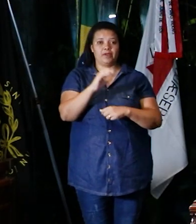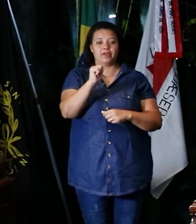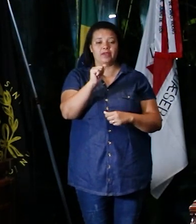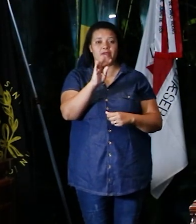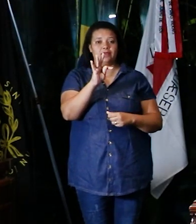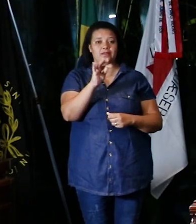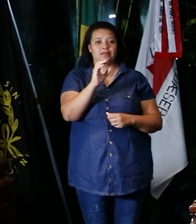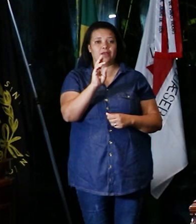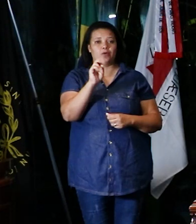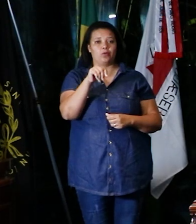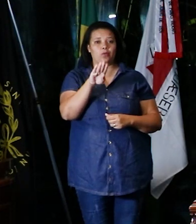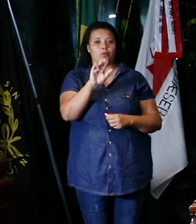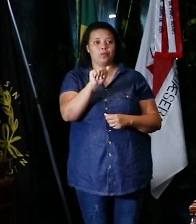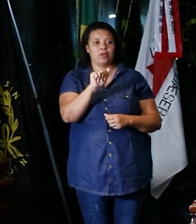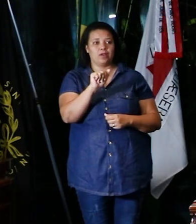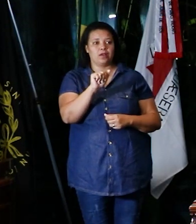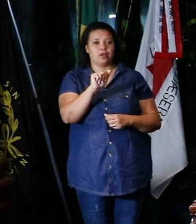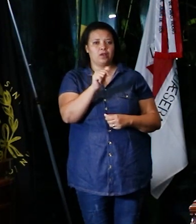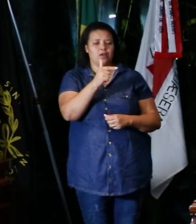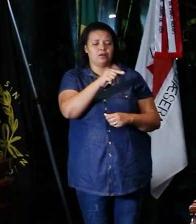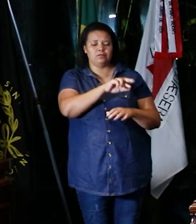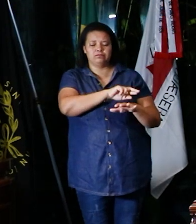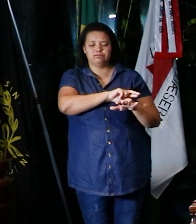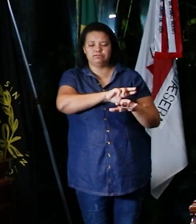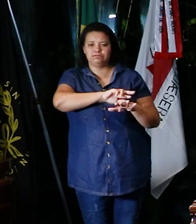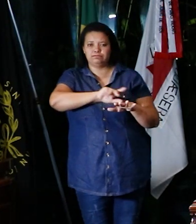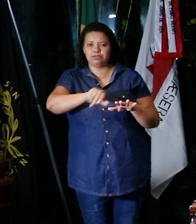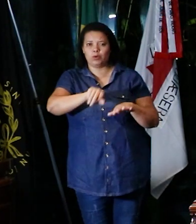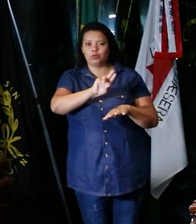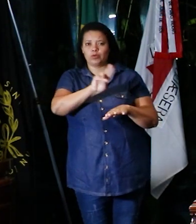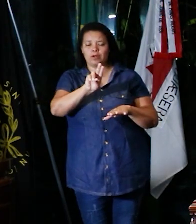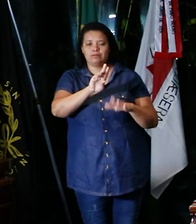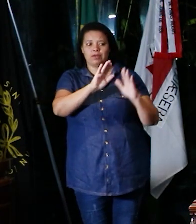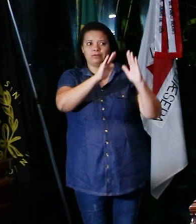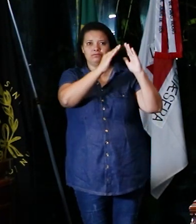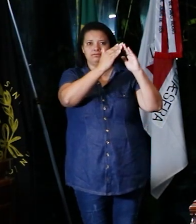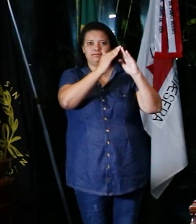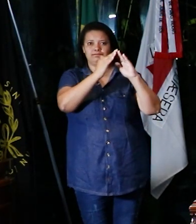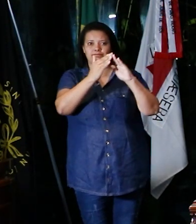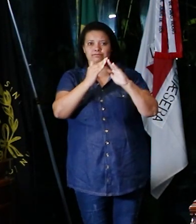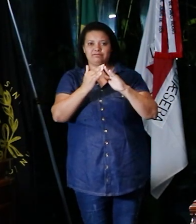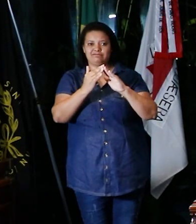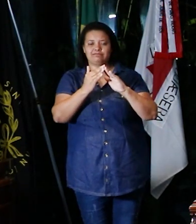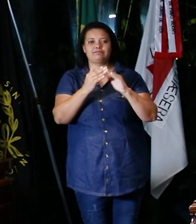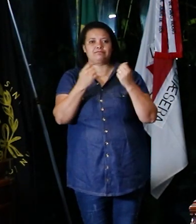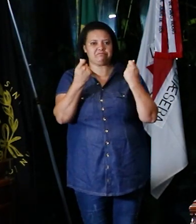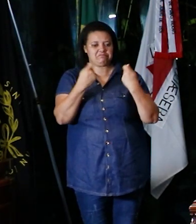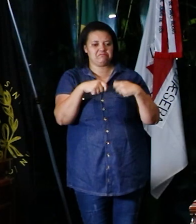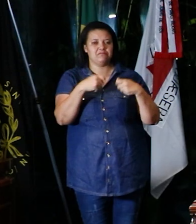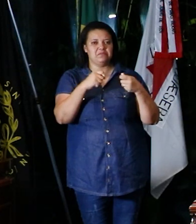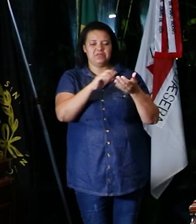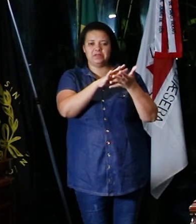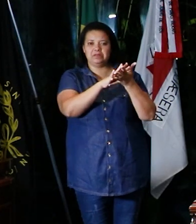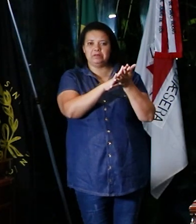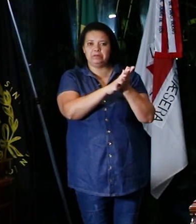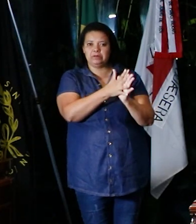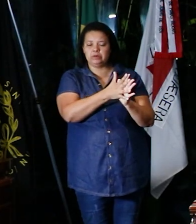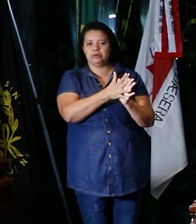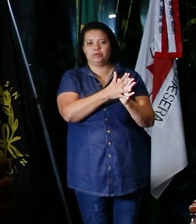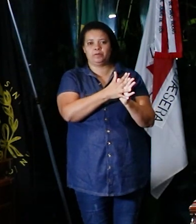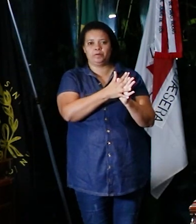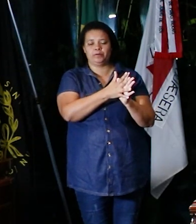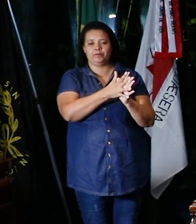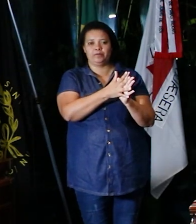catacumba e apelativos quitais. E mereceu ser destruídas. Pelo que se